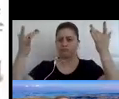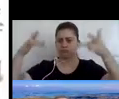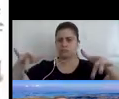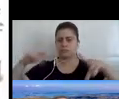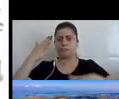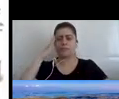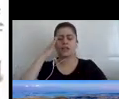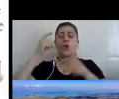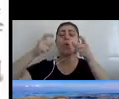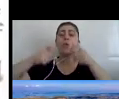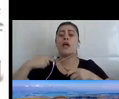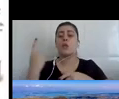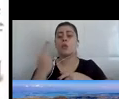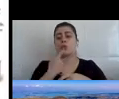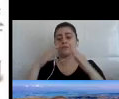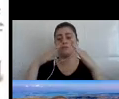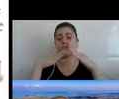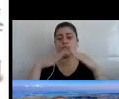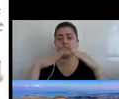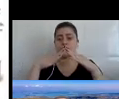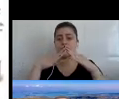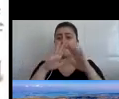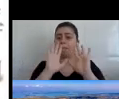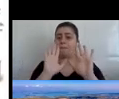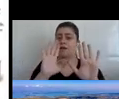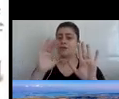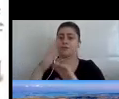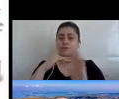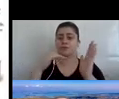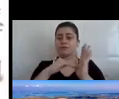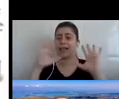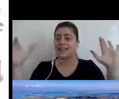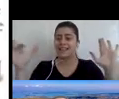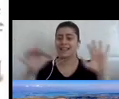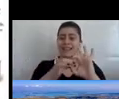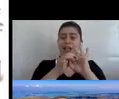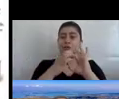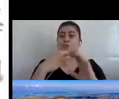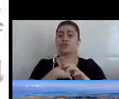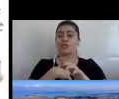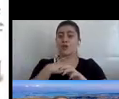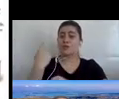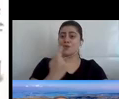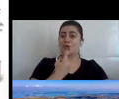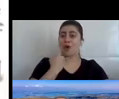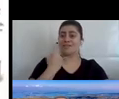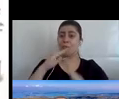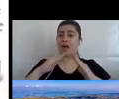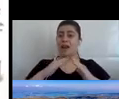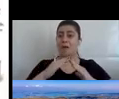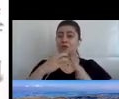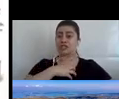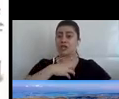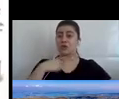entender o lugar onde a gente habita. Mas tudo isso está muito ligado com os modos como a gente habita esse território, ou seja, e